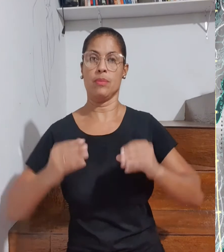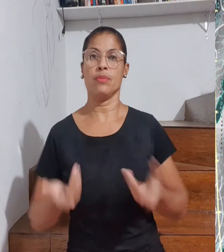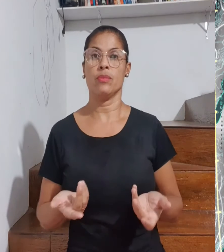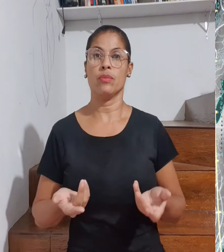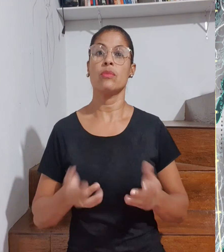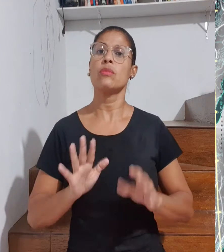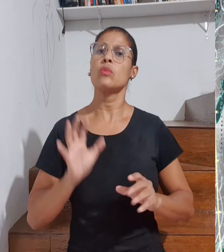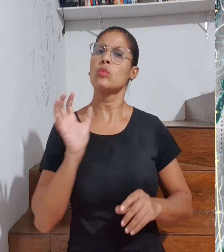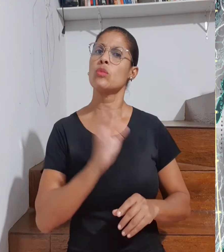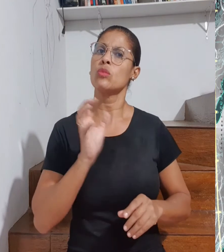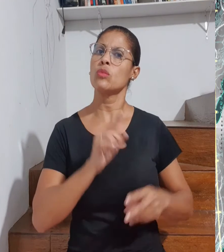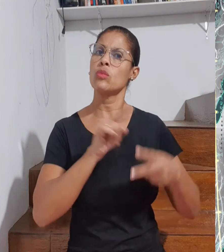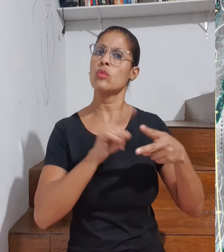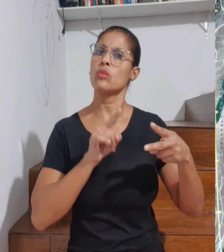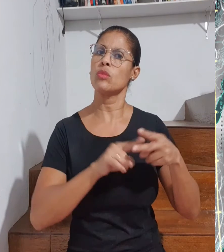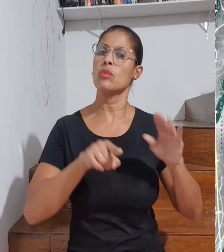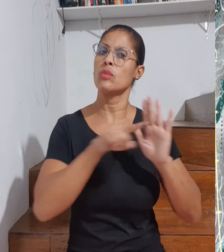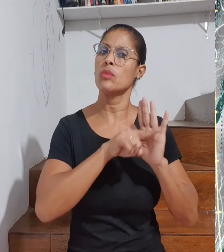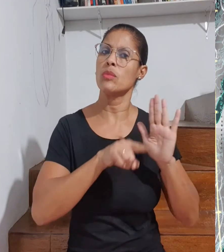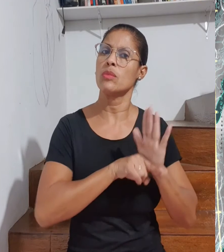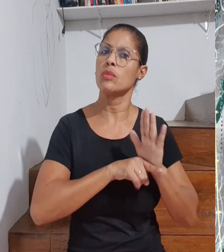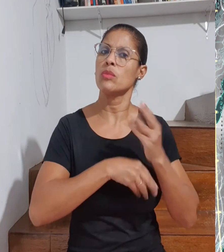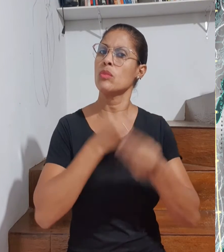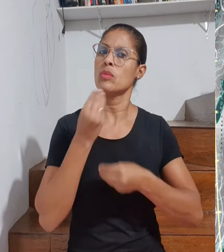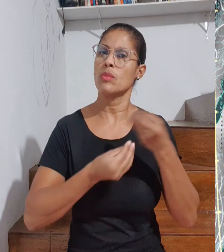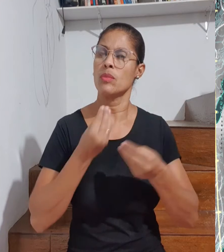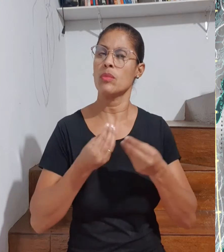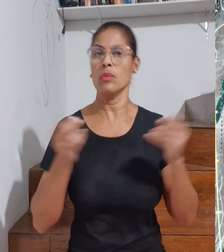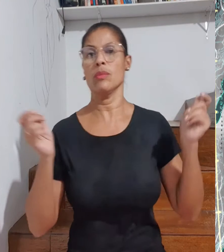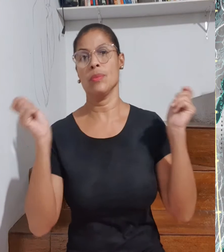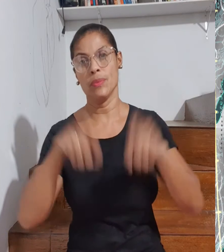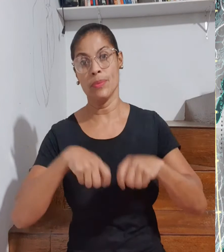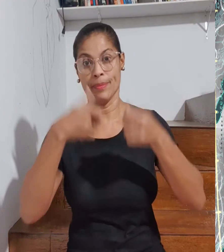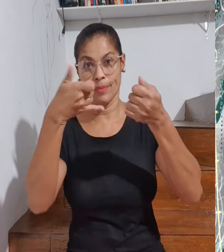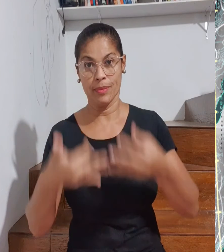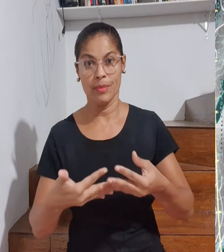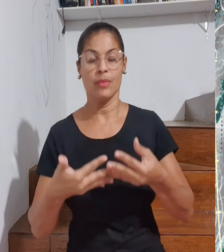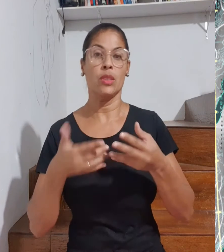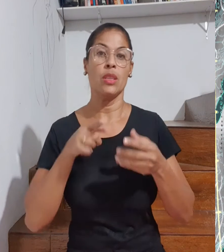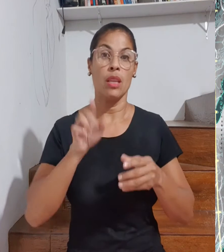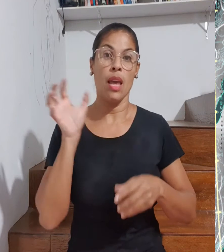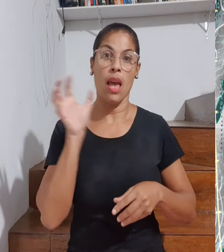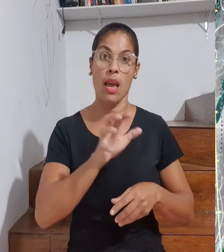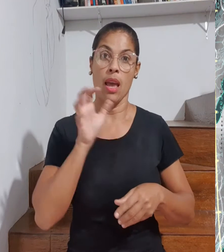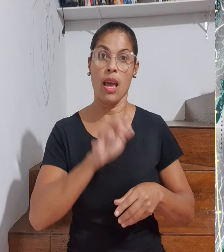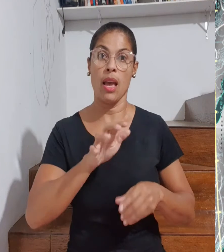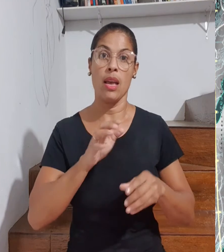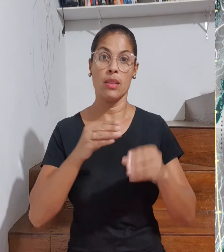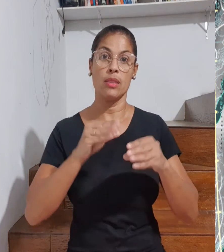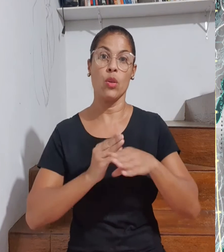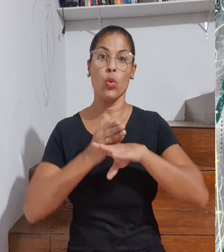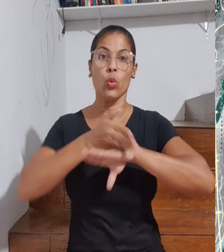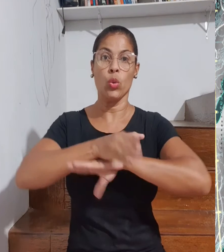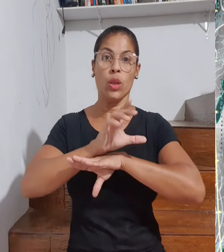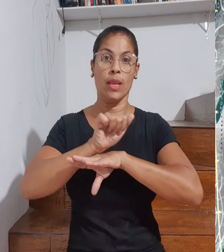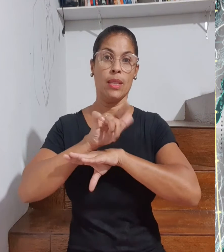Os efeitos inotrópicos e cronotrópicos negativos da acetilcolina podem ser explicados pela sua ação sobre